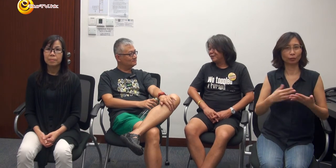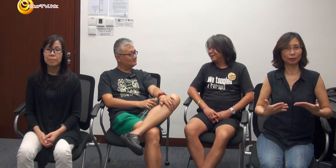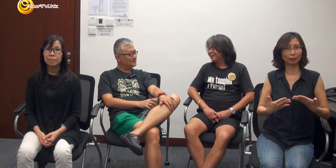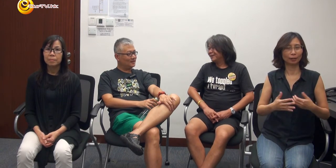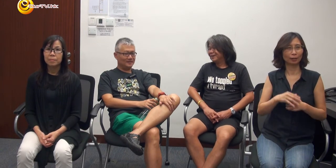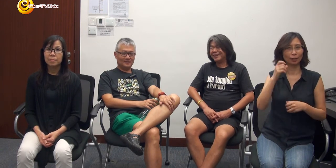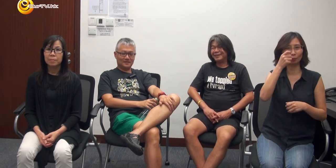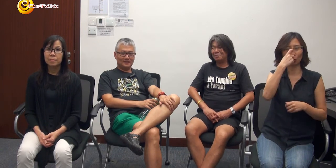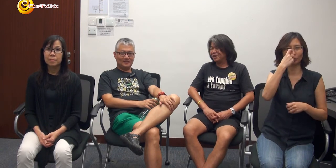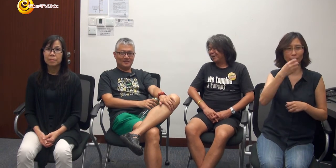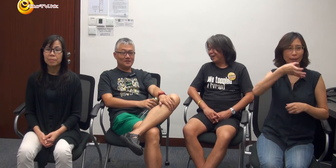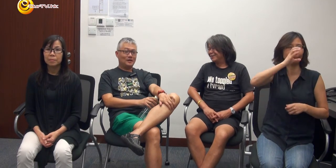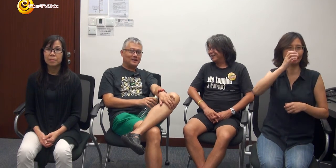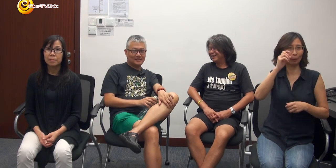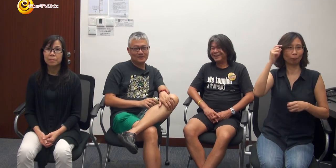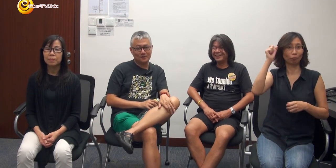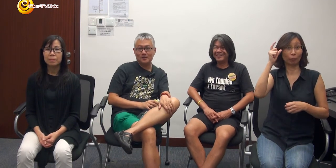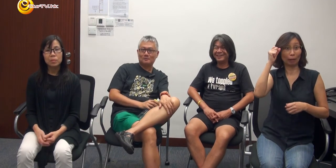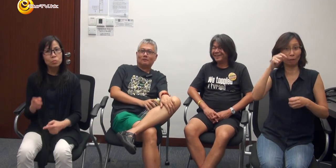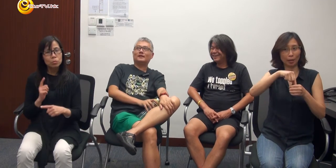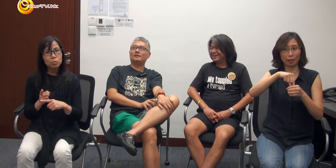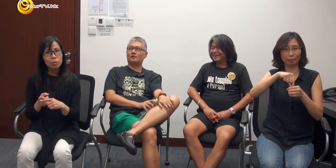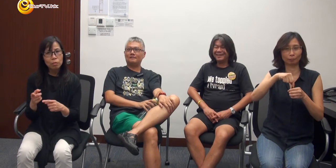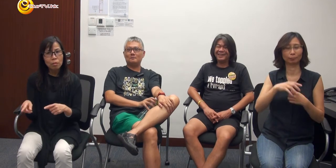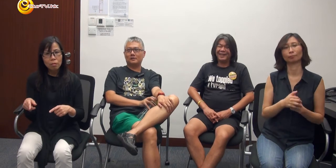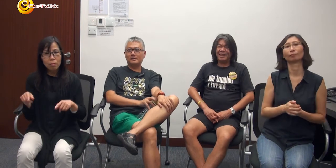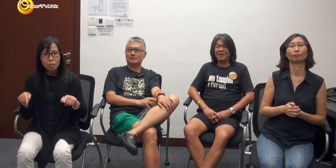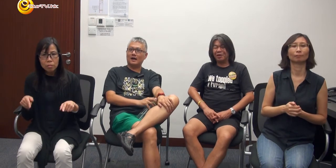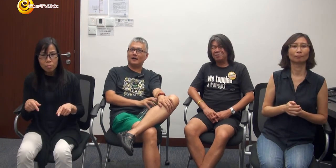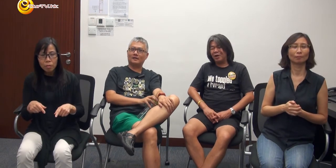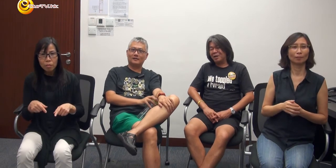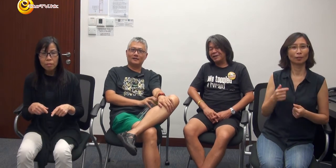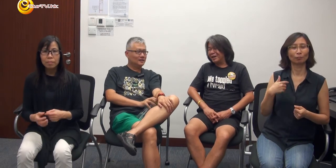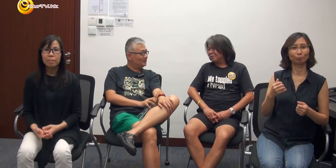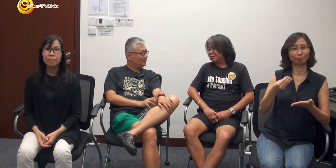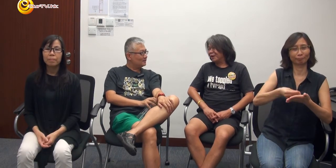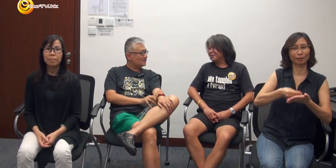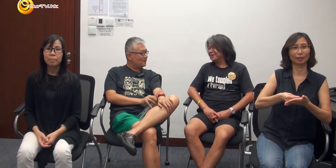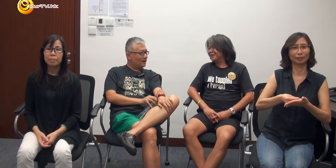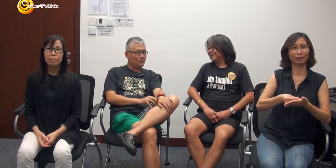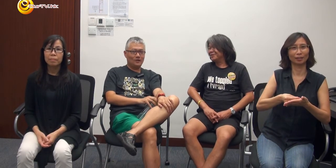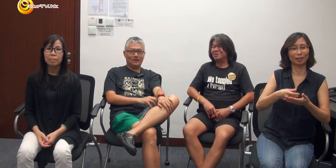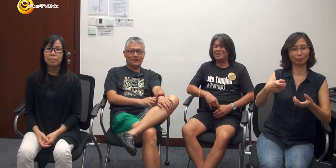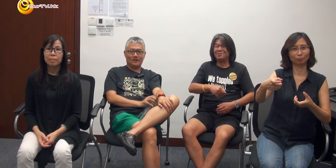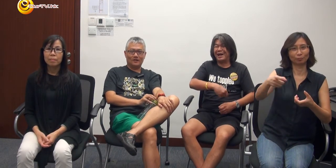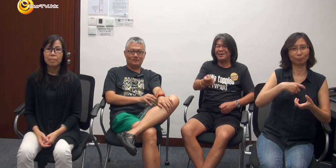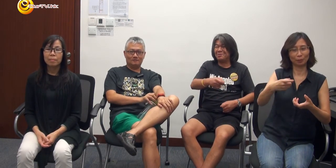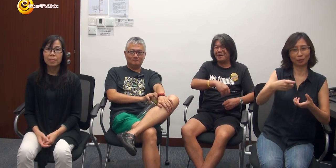啦，係 啊， 即係唔準提個茶。 喂，其實真係多謝個節目咧，我講翻個夢，因為 就去買嘢咧就唔準找錢嘅， 係喎， 一張500蚊